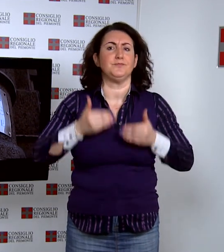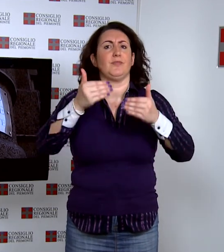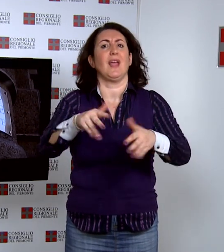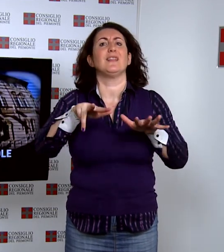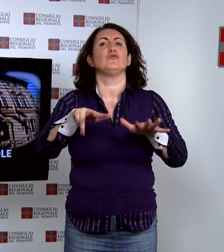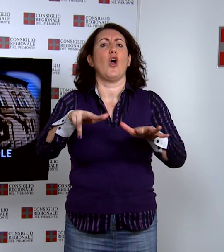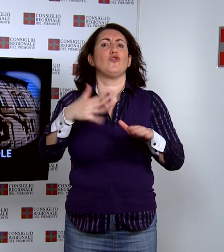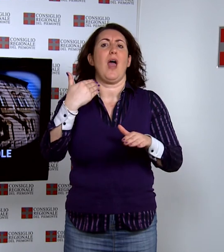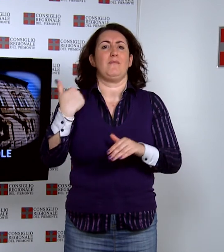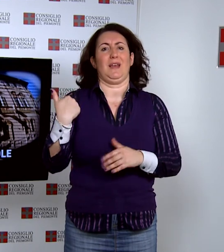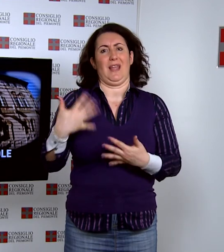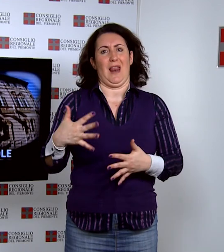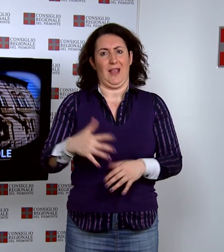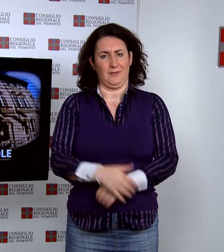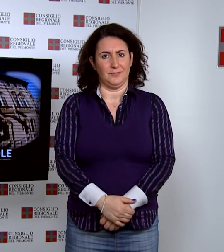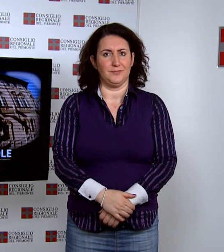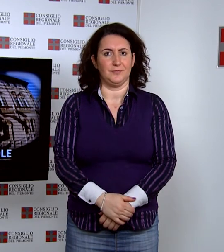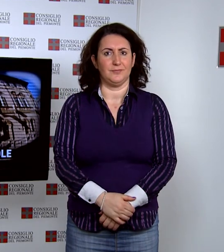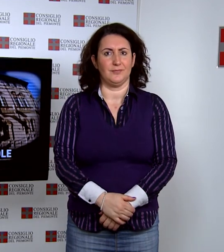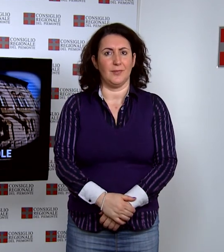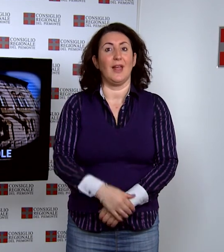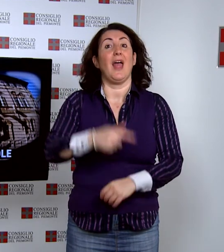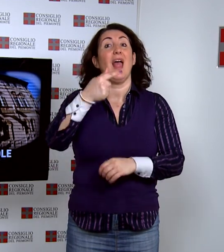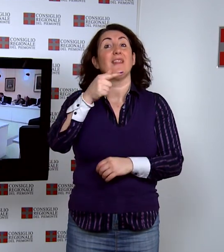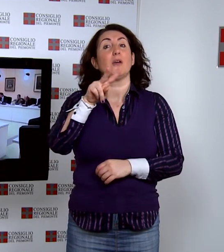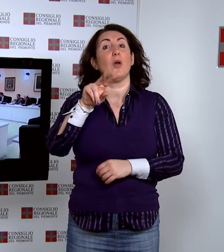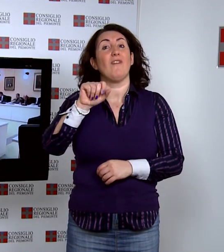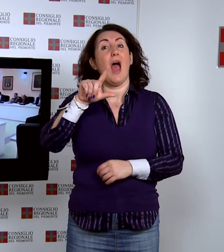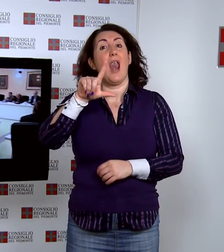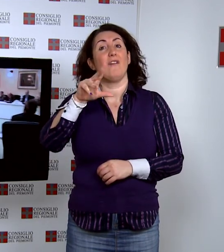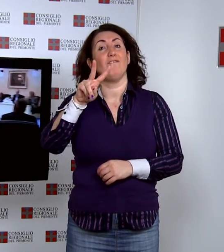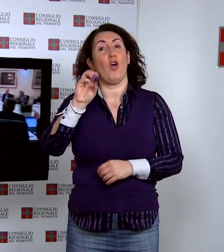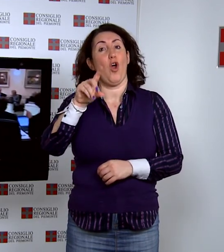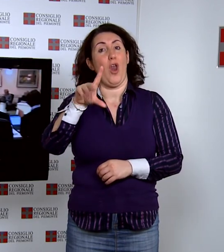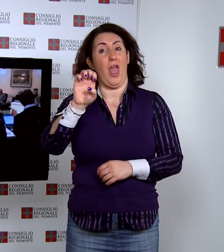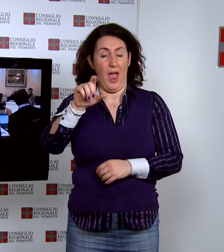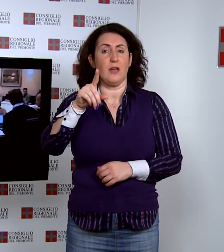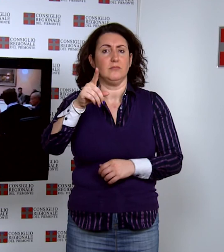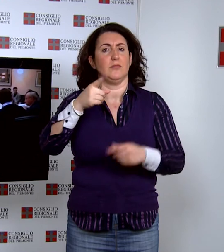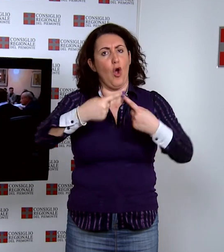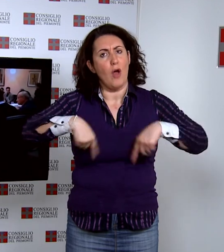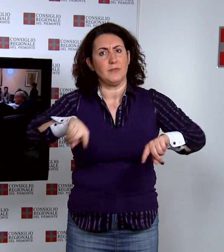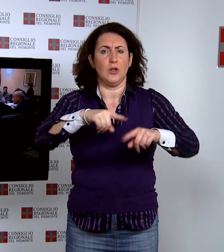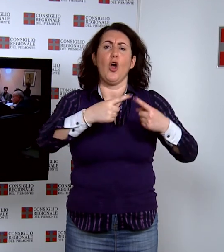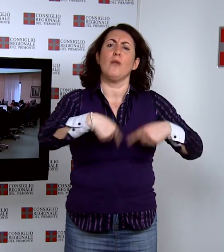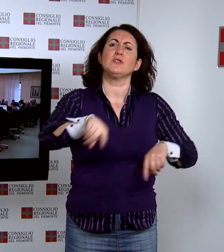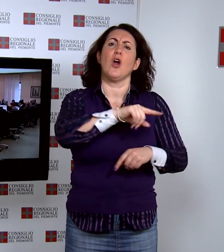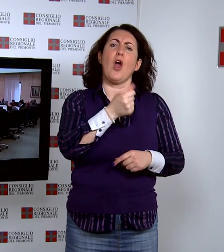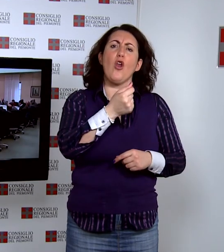aprile. Commissioni sulle termovalvole. Le commissioni Economia, Ambiente del Consiglio regionale, riunite in